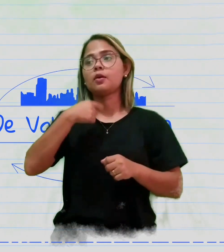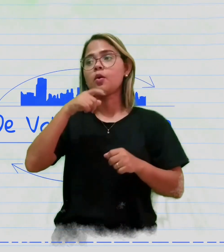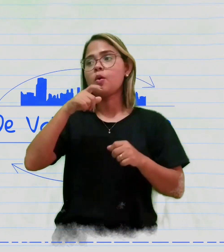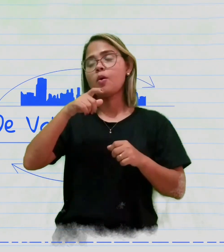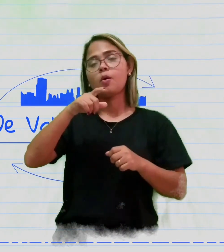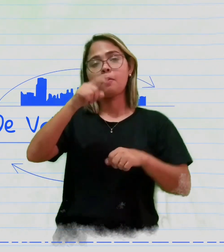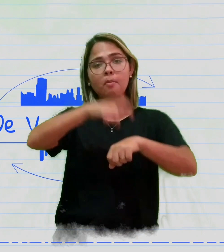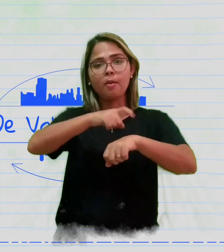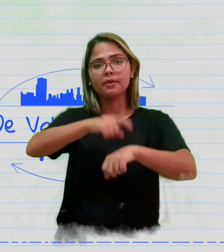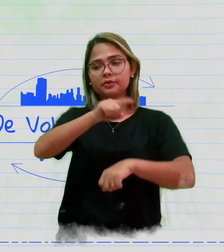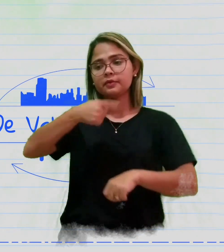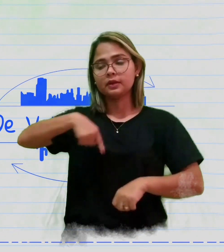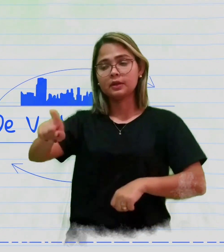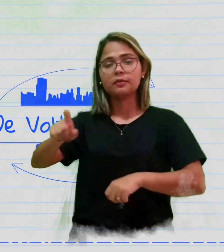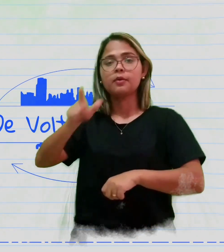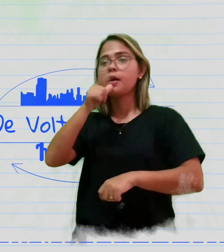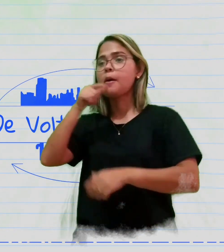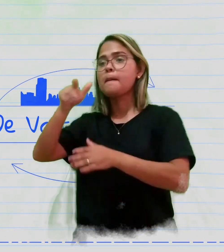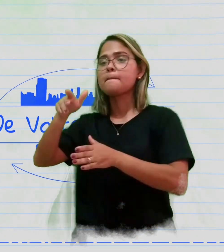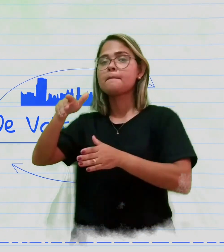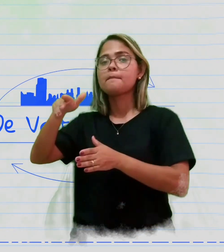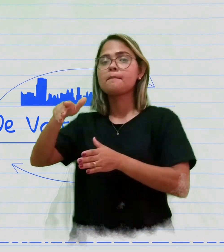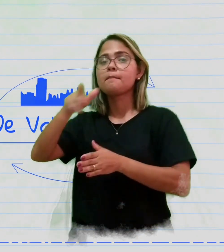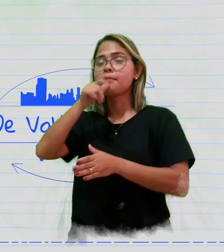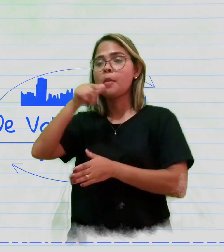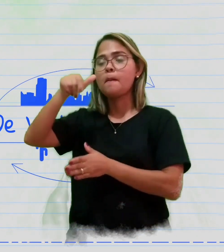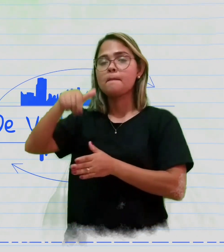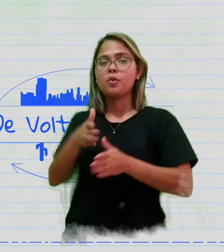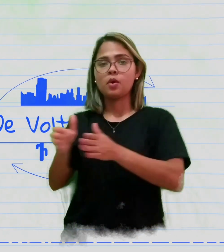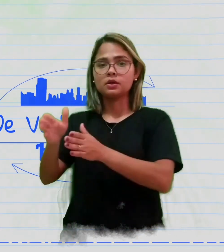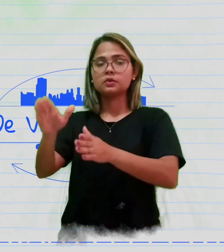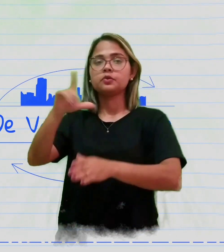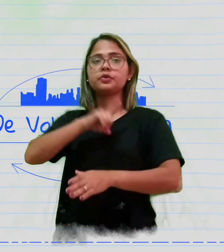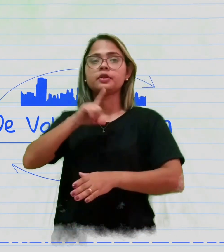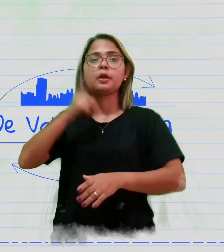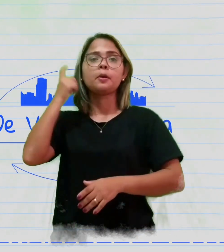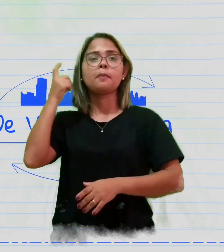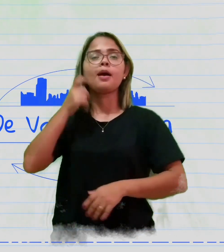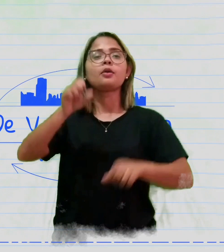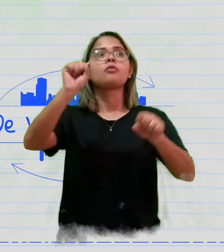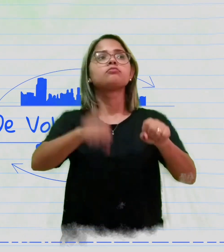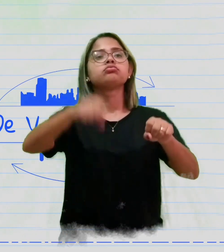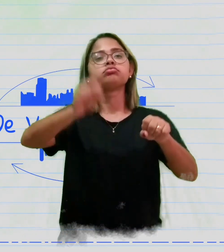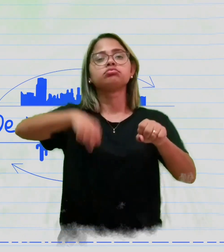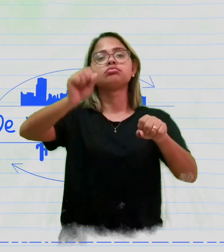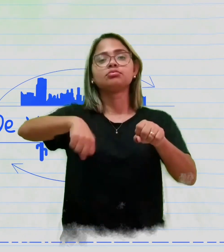atrás? Me diz como foi esse negócio da moto, por favor. Foi tudo. Eu não lembro nem quem gravou a moto, mas foi tudo mesmo, todos os barulhos a gente